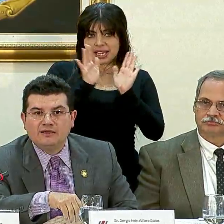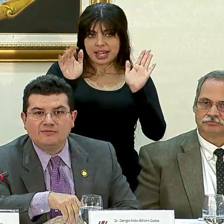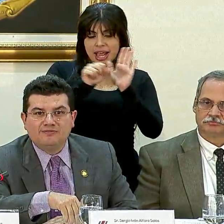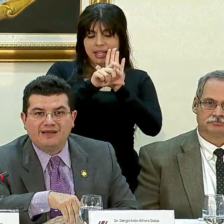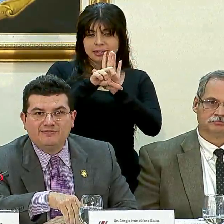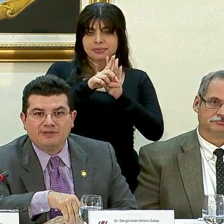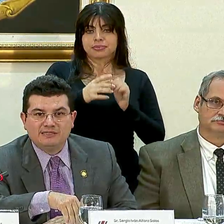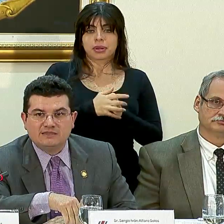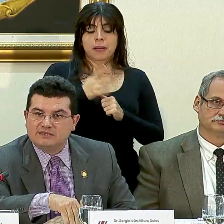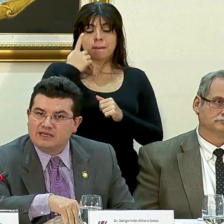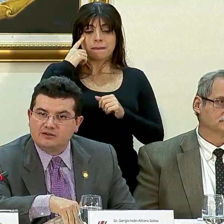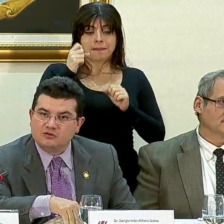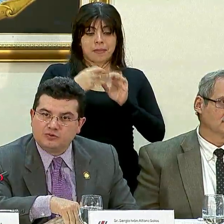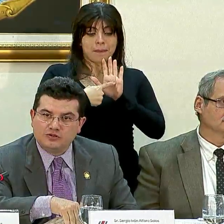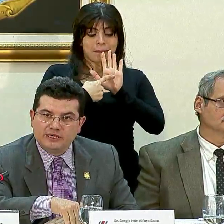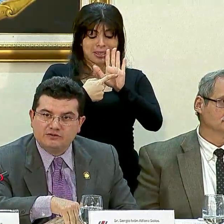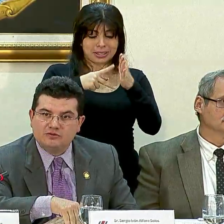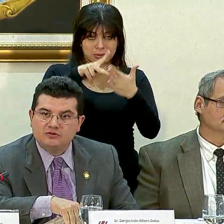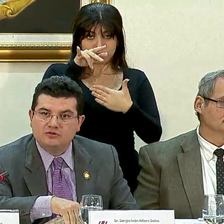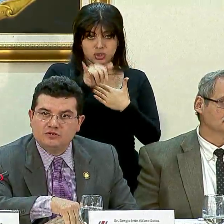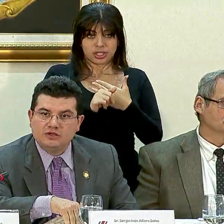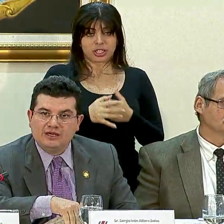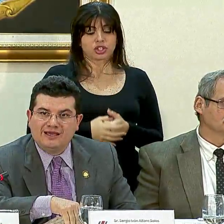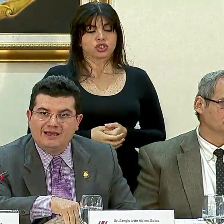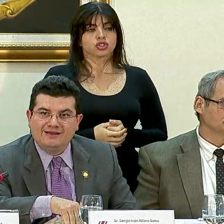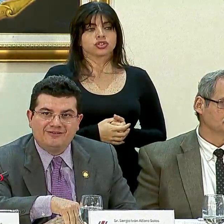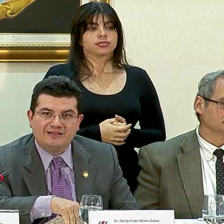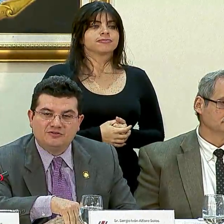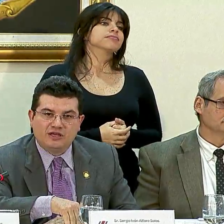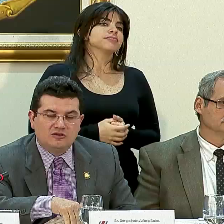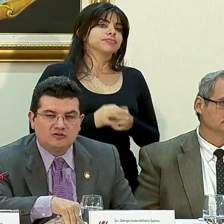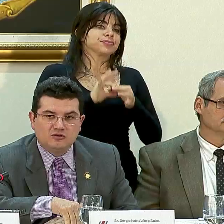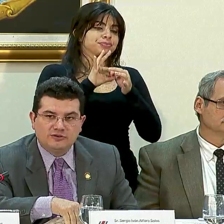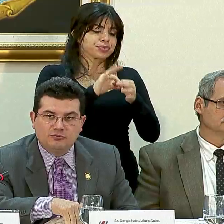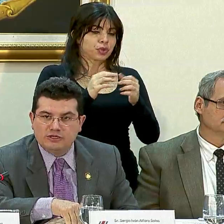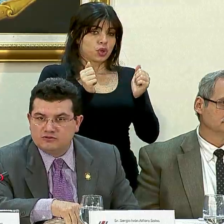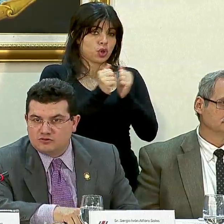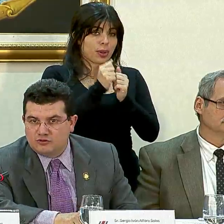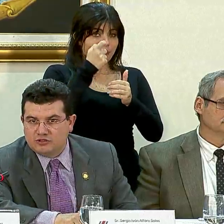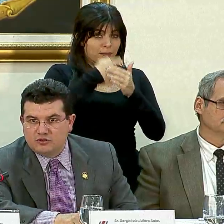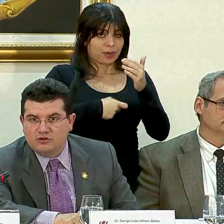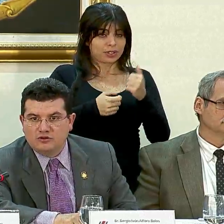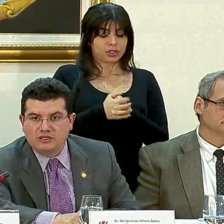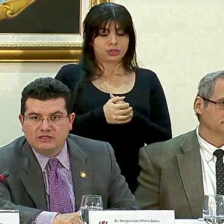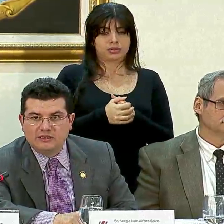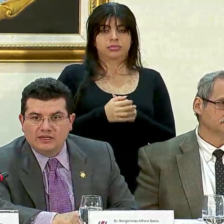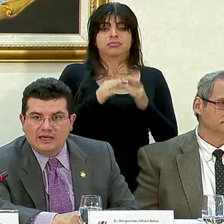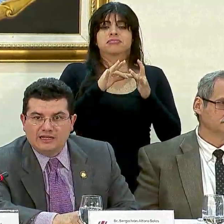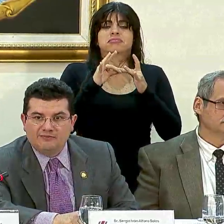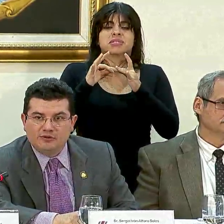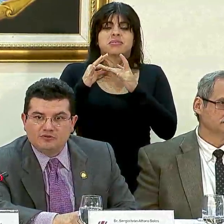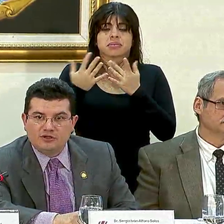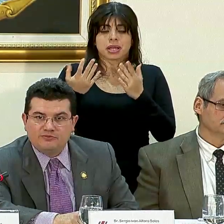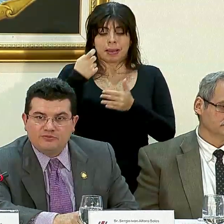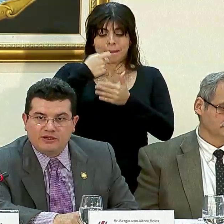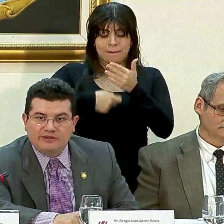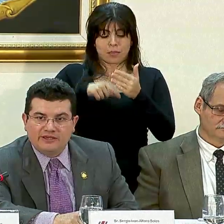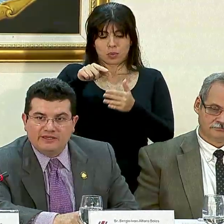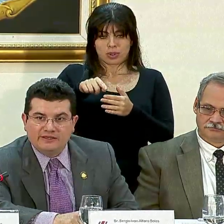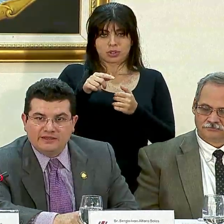Asamblea para presentar los proyectos relacionados con impuestos, sobre todo el